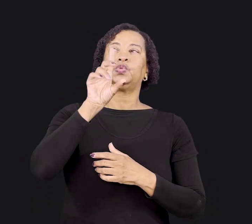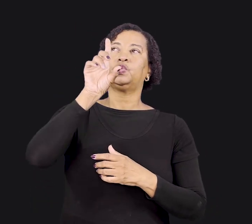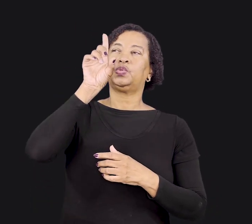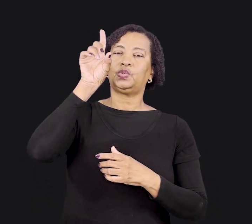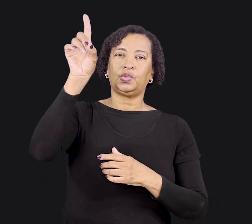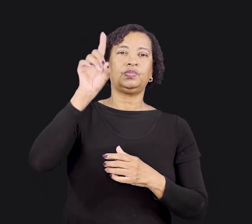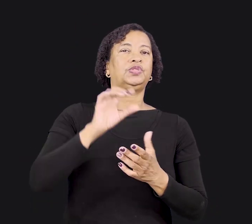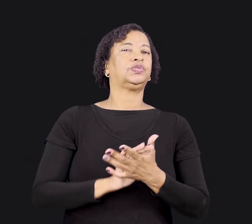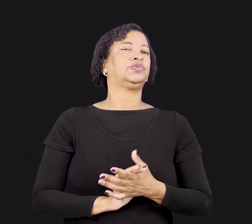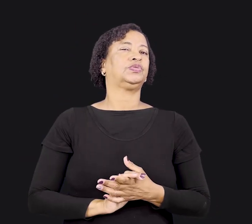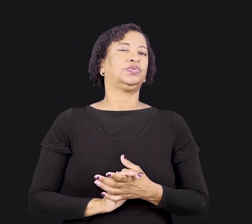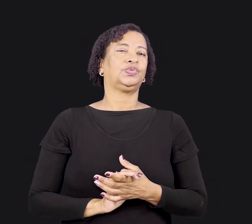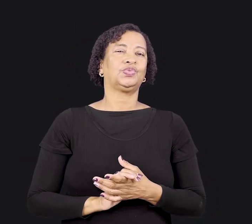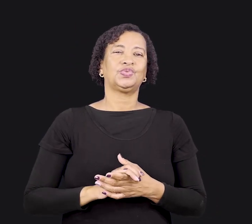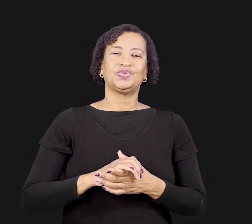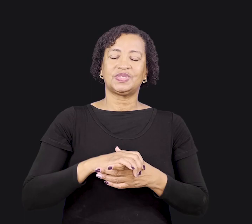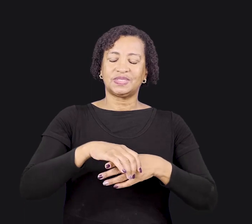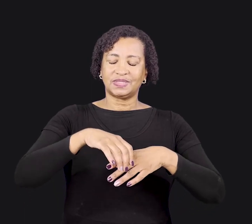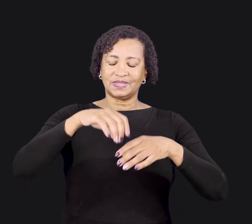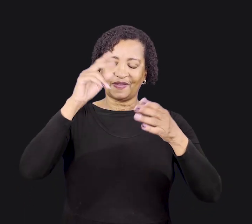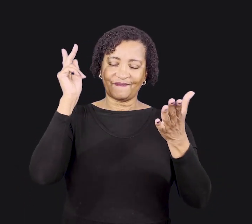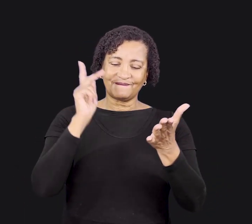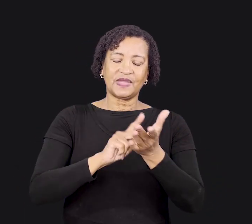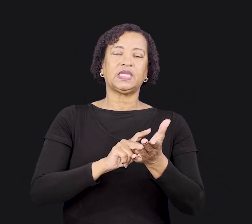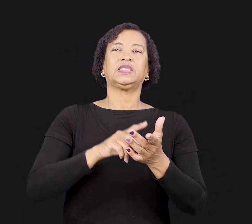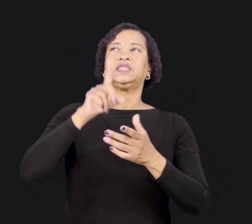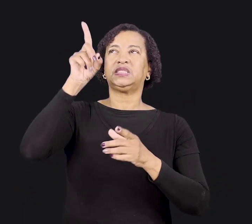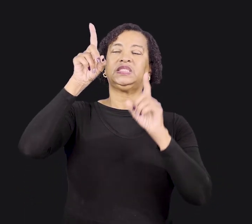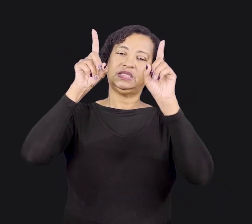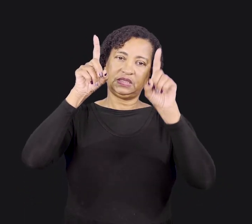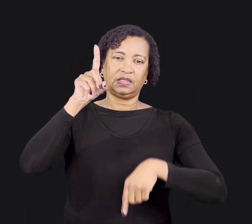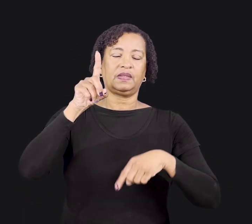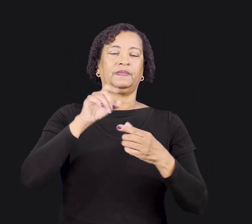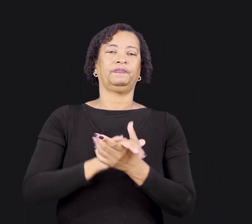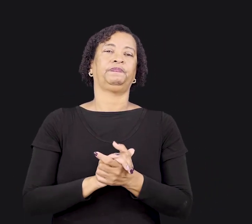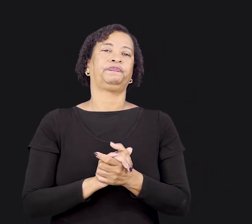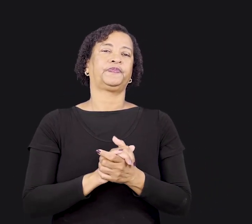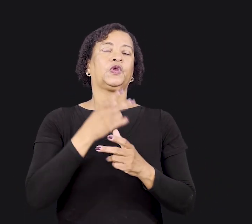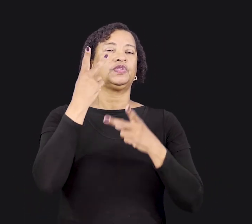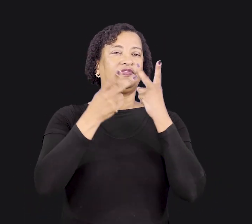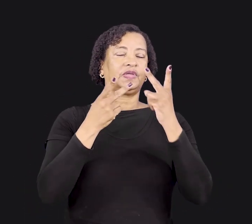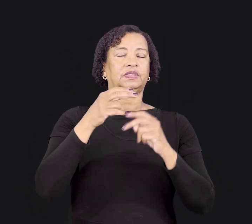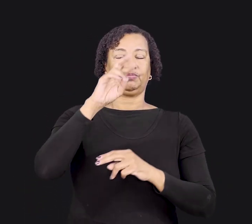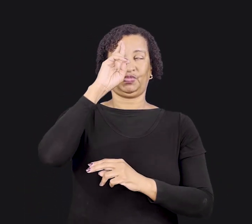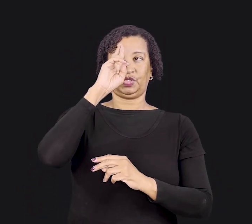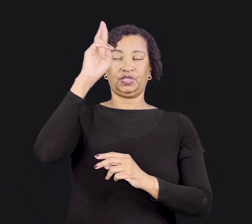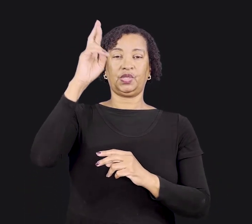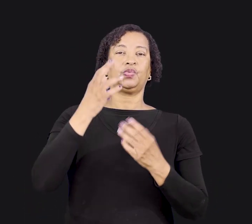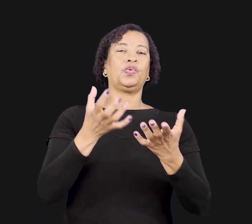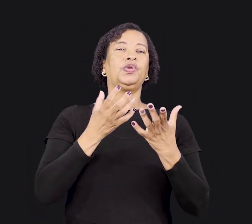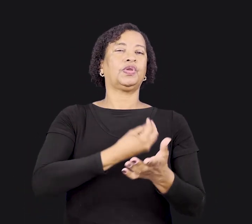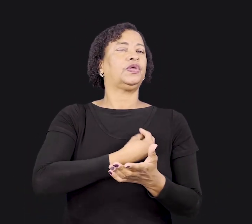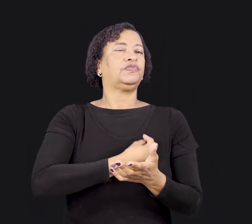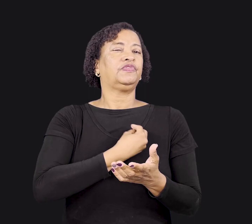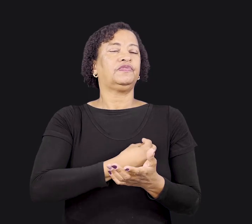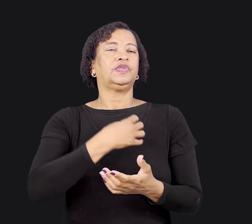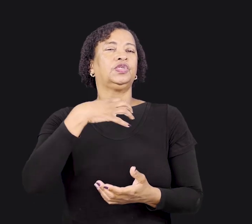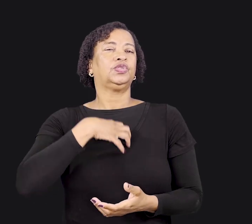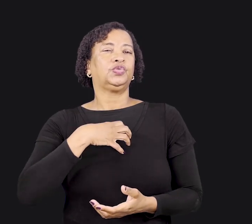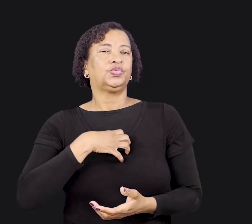é a essência do que Ele é. Por isso, nessa oração estamos dizendo o seguinte: Senhor, quero viver de uma maneira que o Senhor